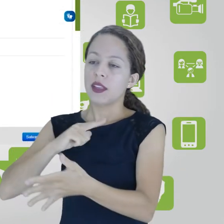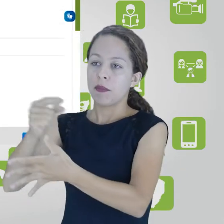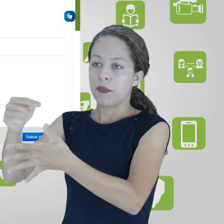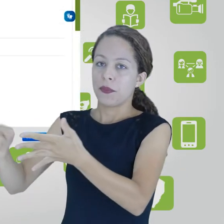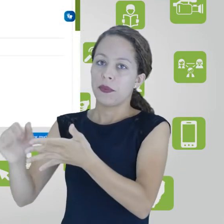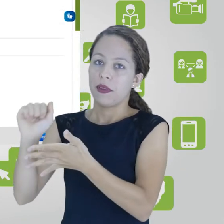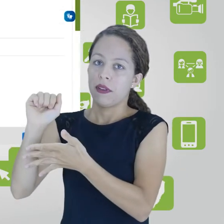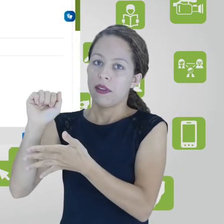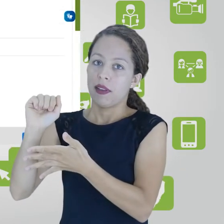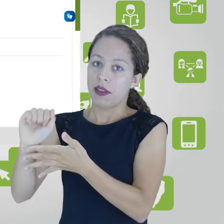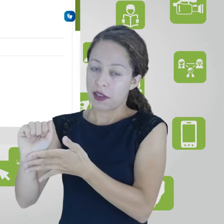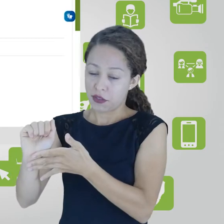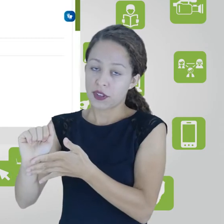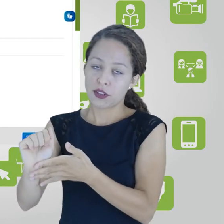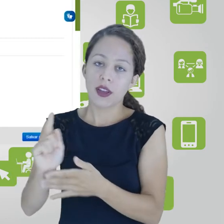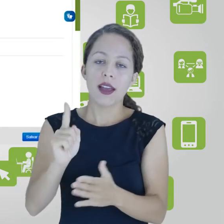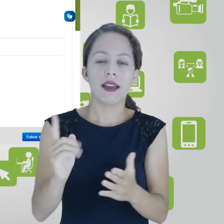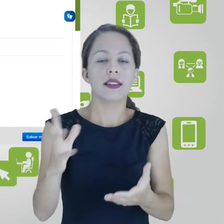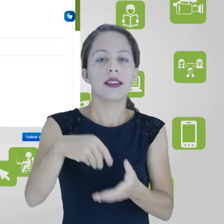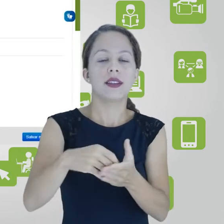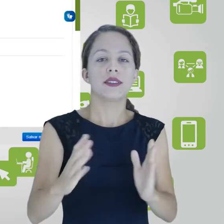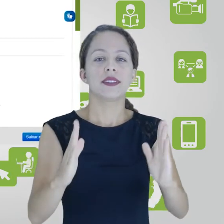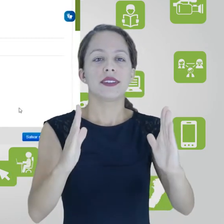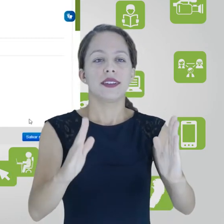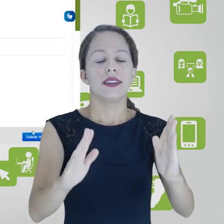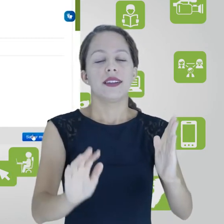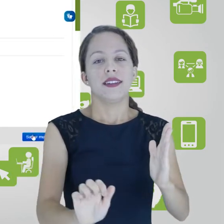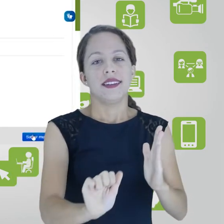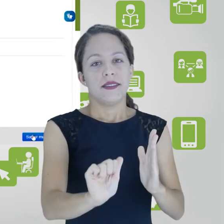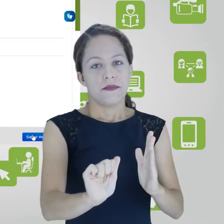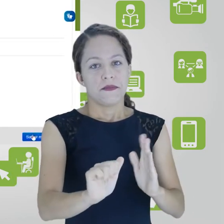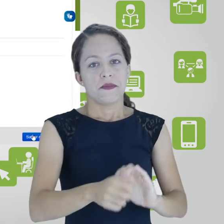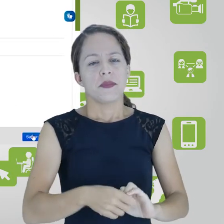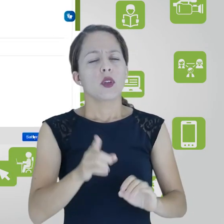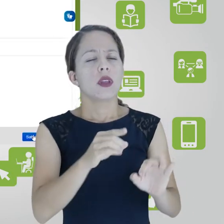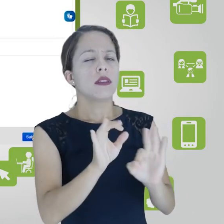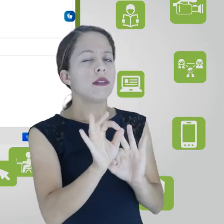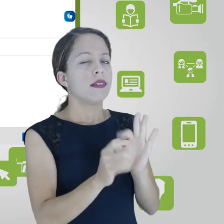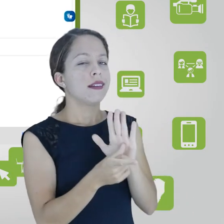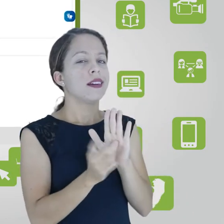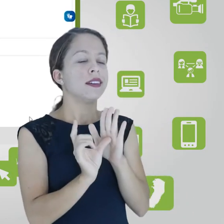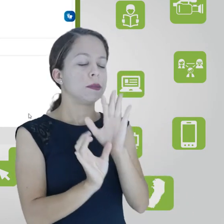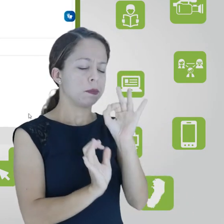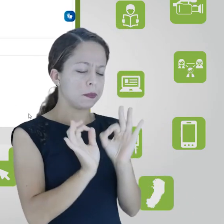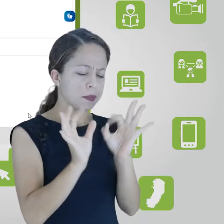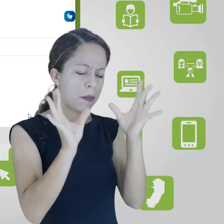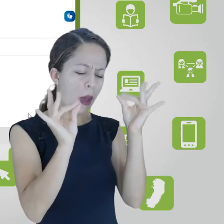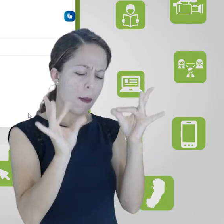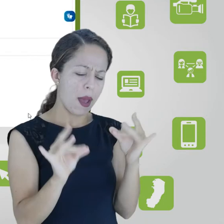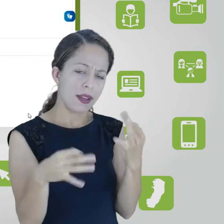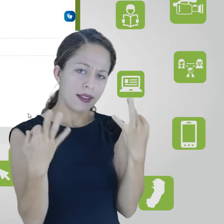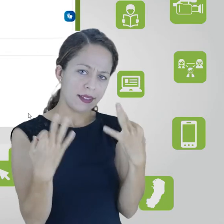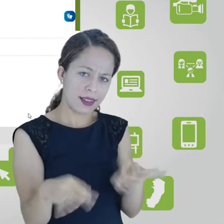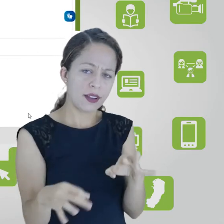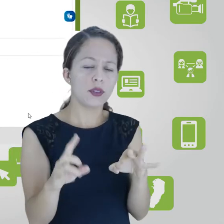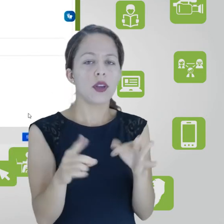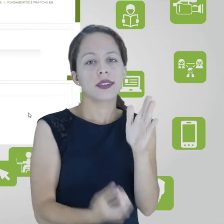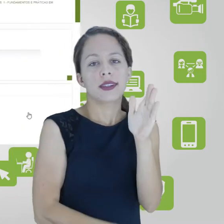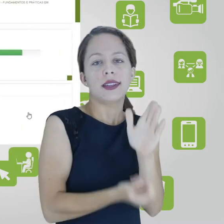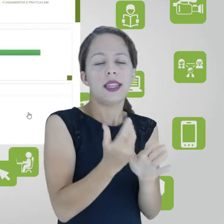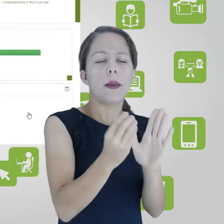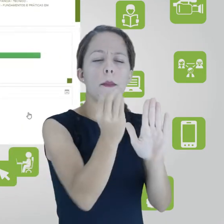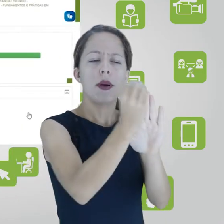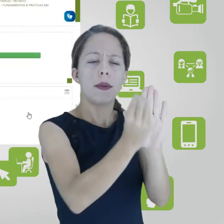atividades A, ela vai ficar dentro da categoria etapa A. Quando a gente já planeja tudo direitinho, a gente